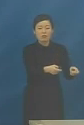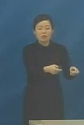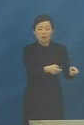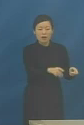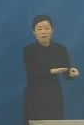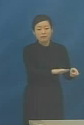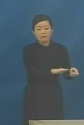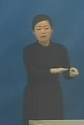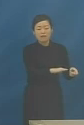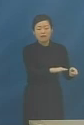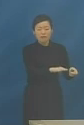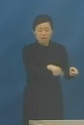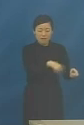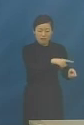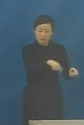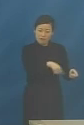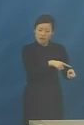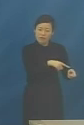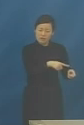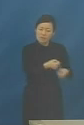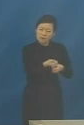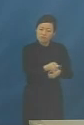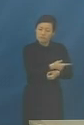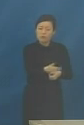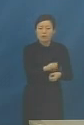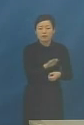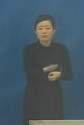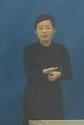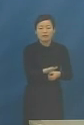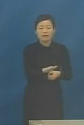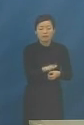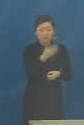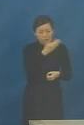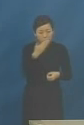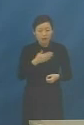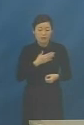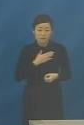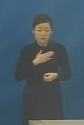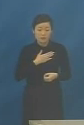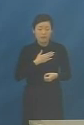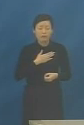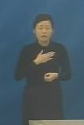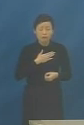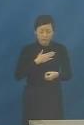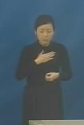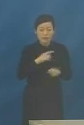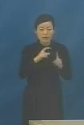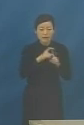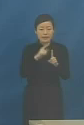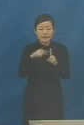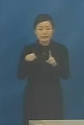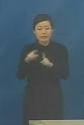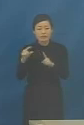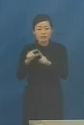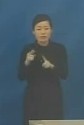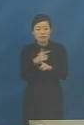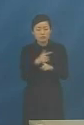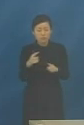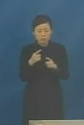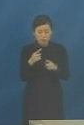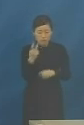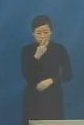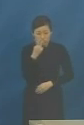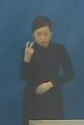はもちろん濃厚もありましたけれどもこの一連の研究の中でわかってきて dnaの分析などもわかってきたのはやはり